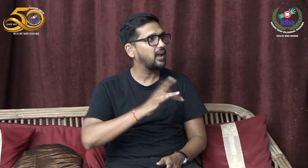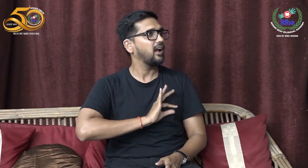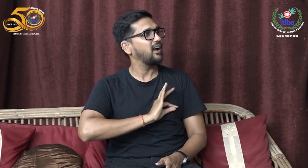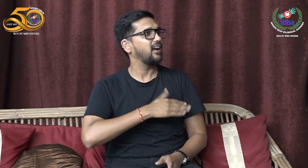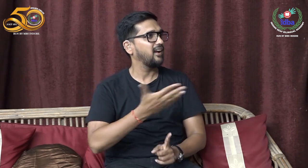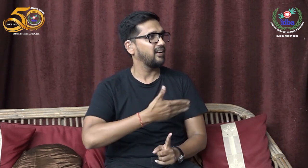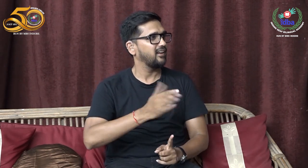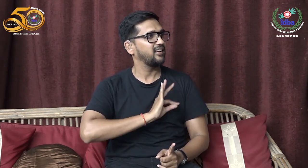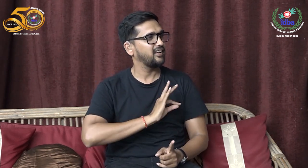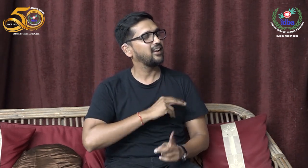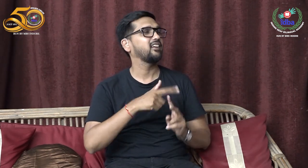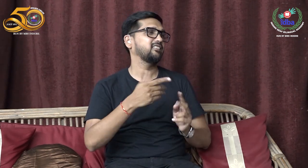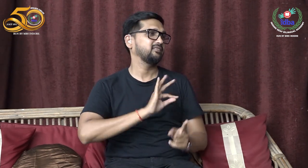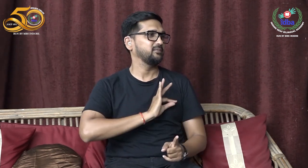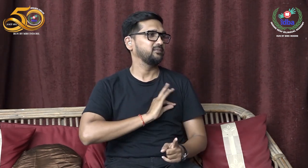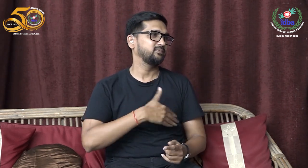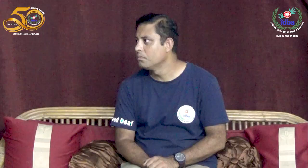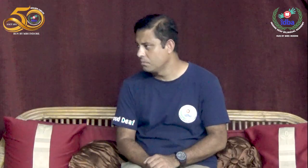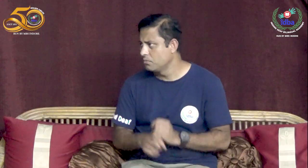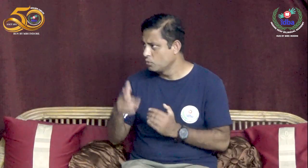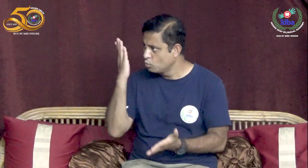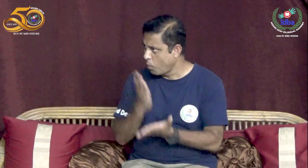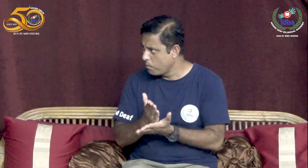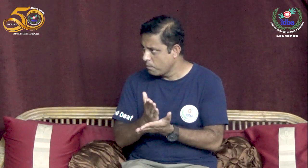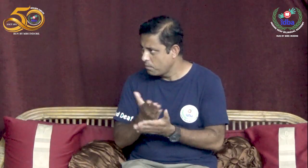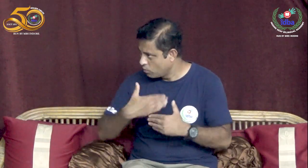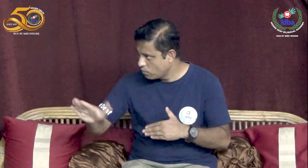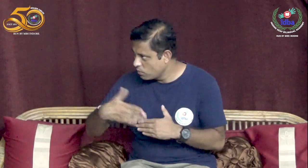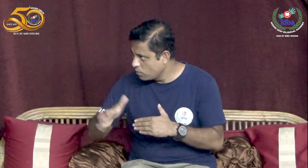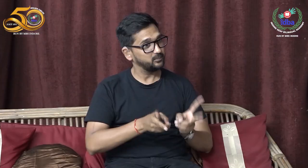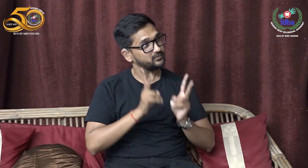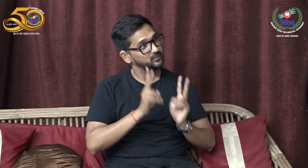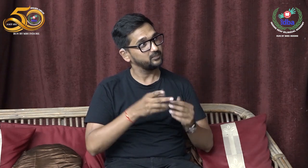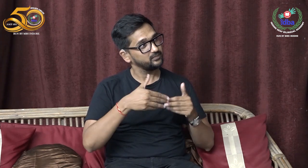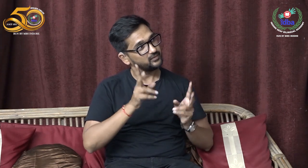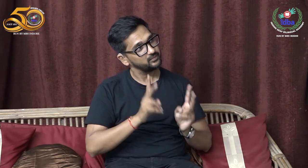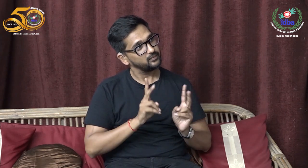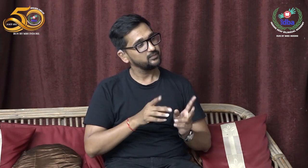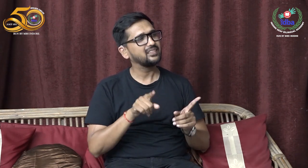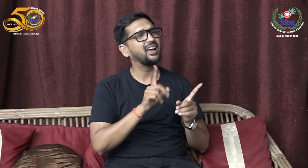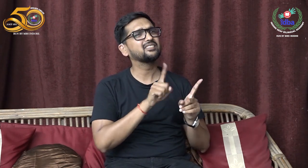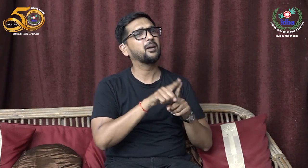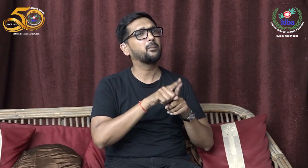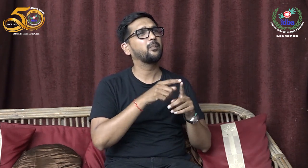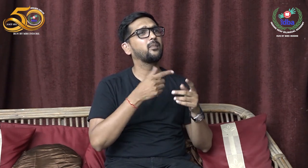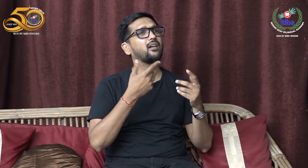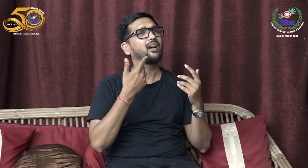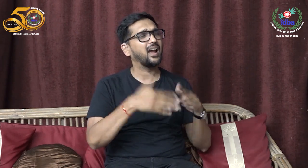ट्राई किया, पर मुझे धीरे धीरे पसंद आया, तो मैं अब खेलता हूँ। बंद कर दिया आपने? नहीं, मैं खेल रहा हूँ ना, अभी भी खेल रहा हूँ।